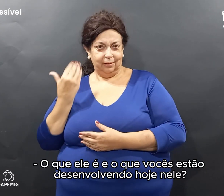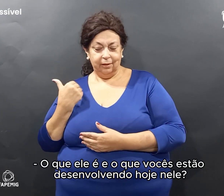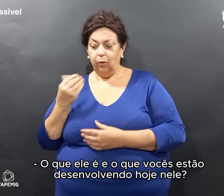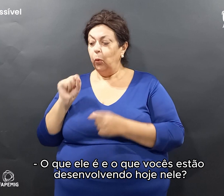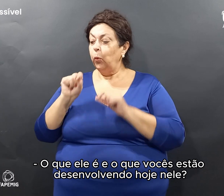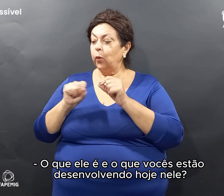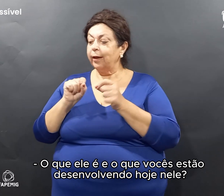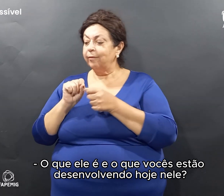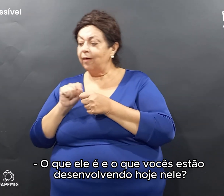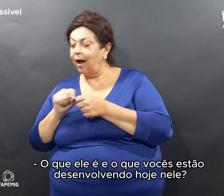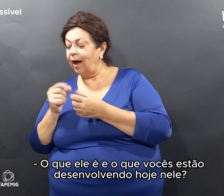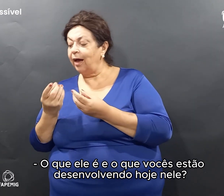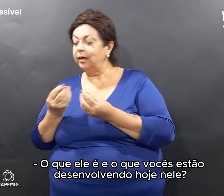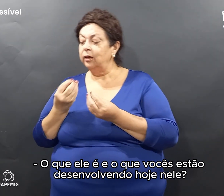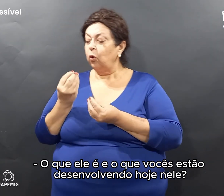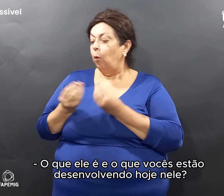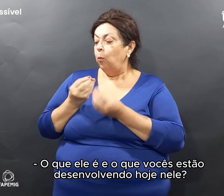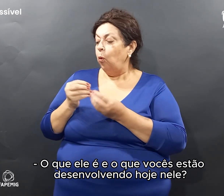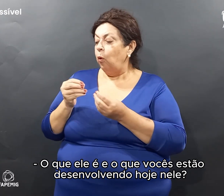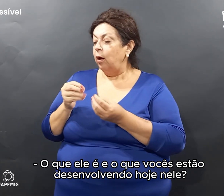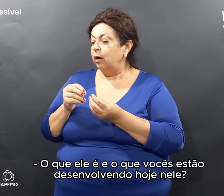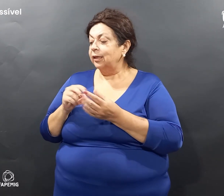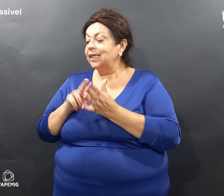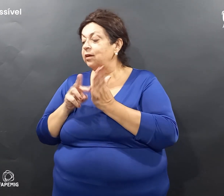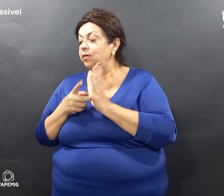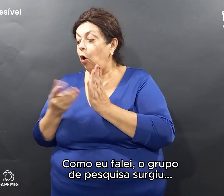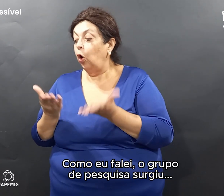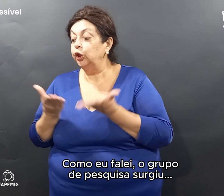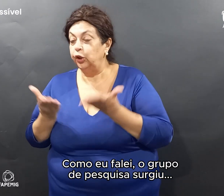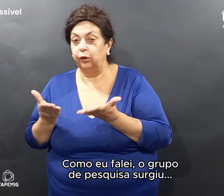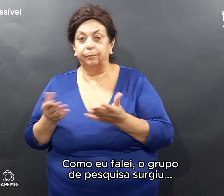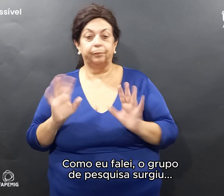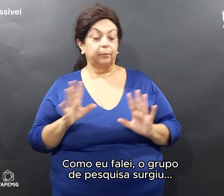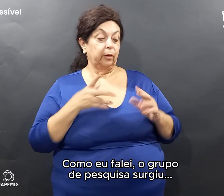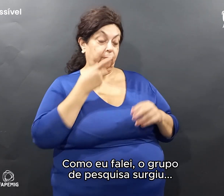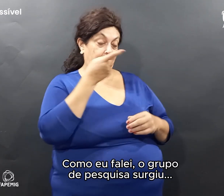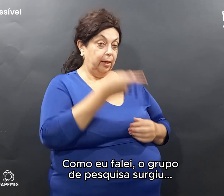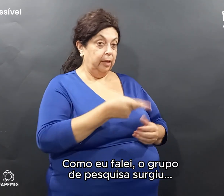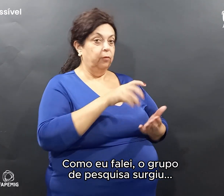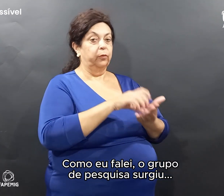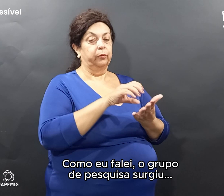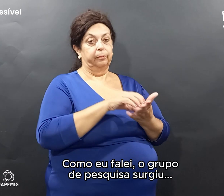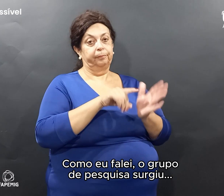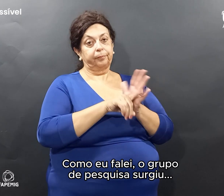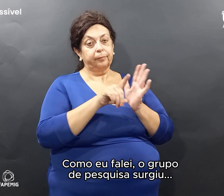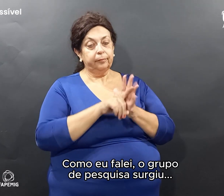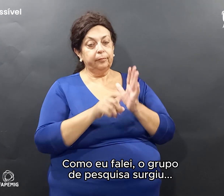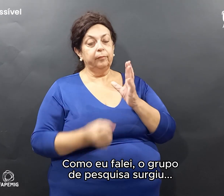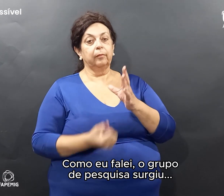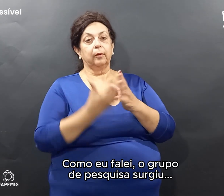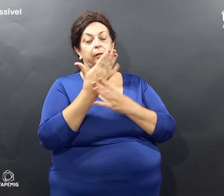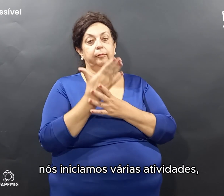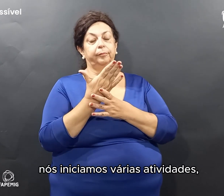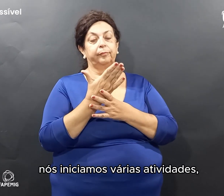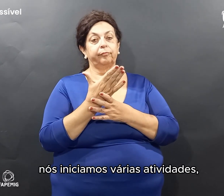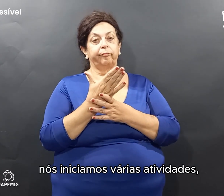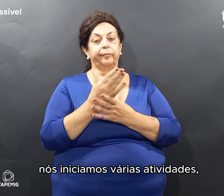que vocês estão desenvolvendo hoje nele? Como eu falei, o grupo de pesquisa, né, ele surgiu aí, né, nós iniciamos